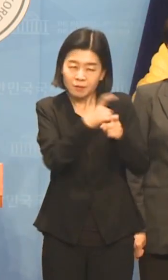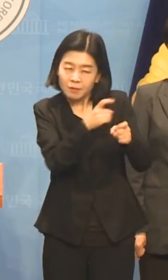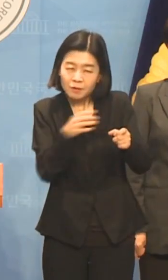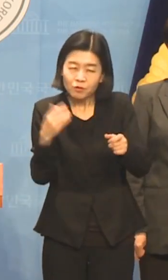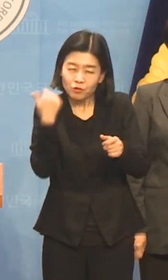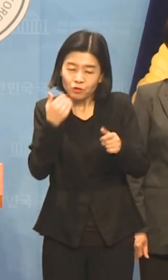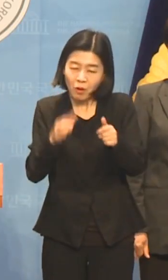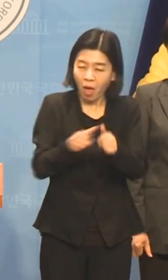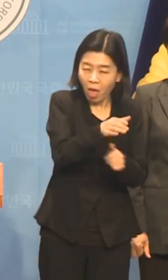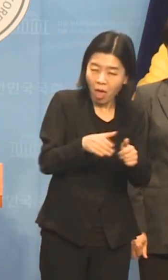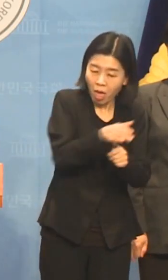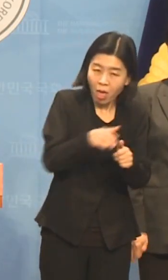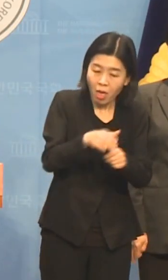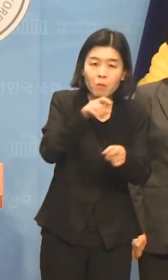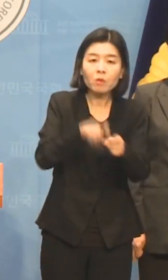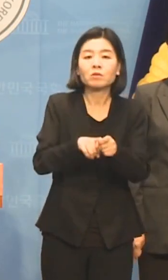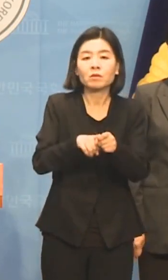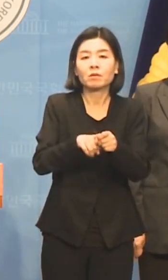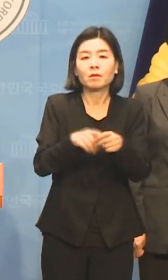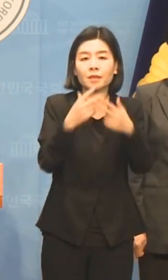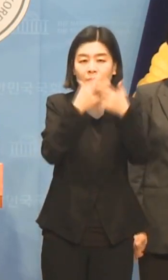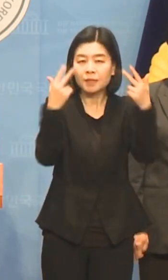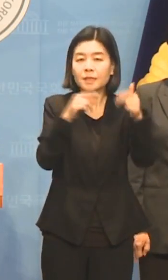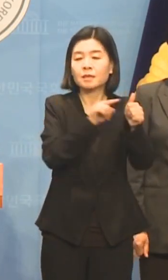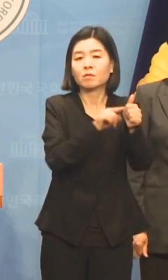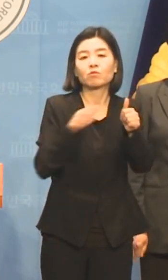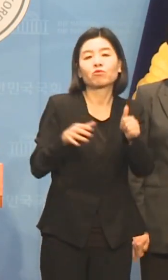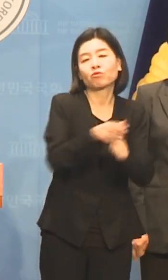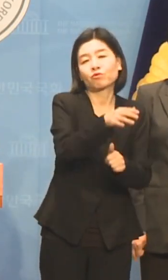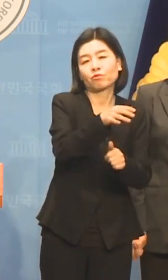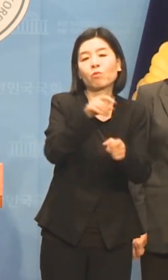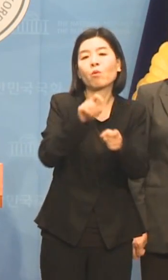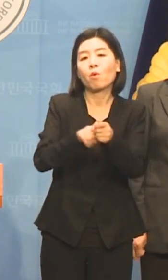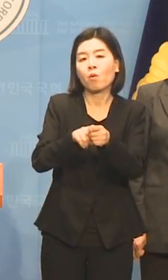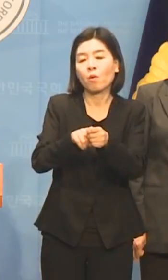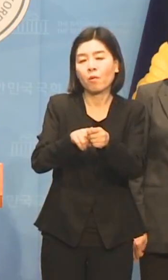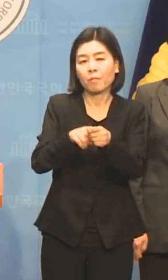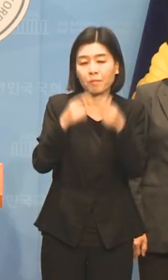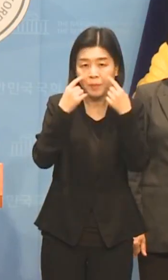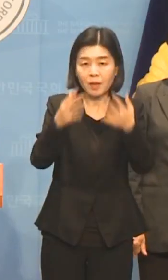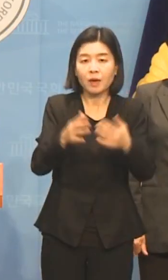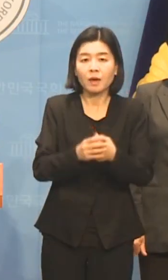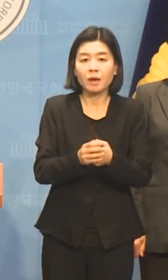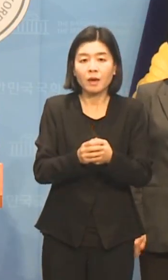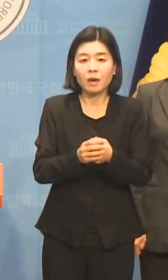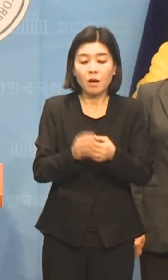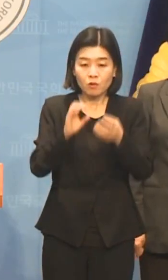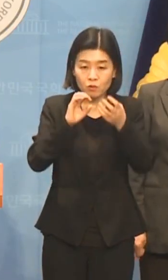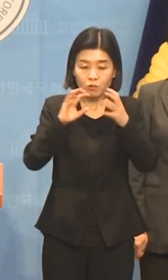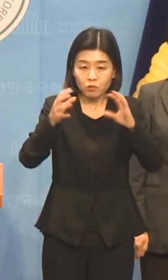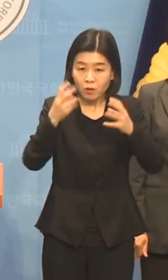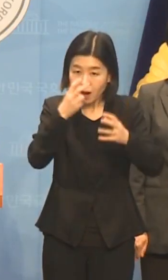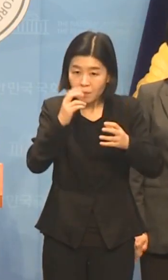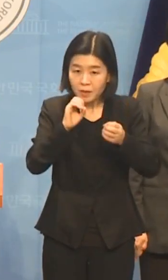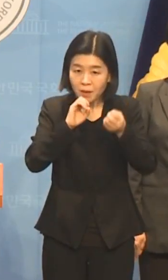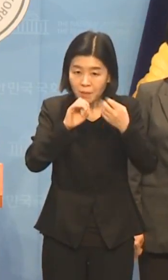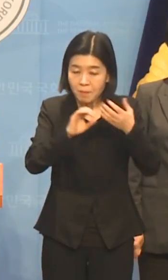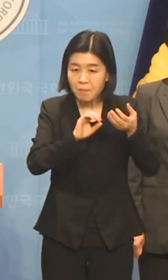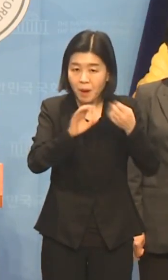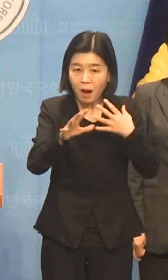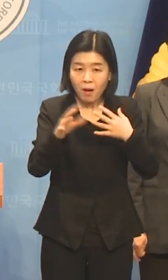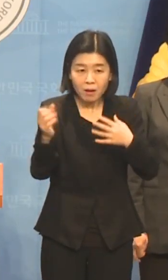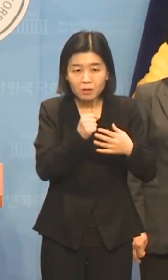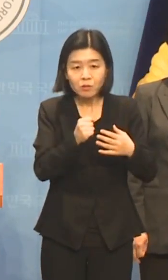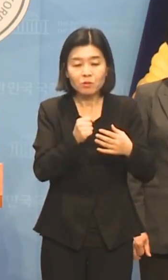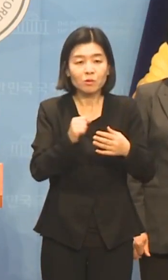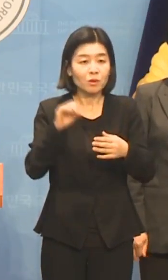억지 기소한 이재명 죽이기입니다. 언론 인터뷰와 국정감사 발언을 이유로 여야 불문 가장 유력한 대선